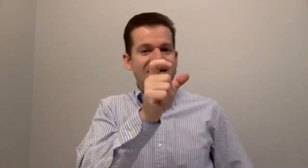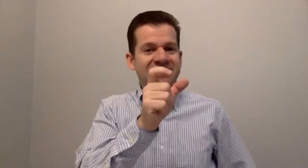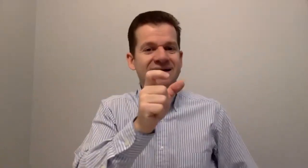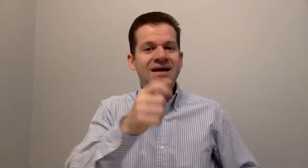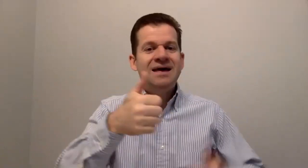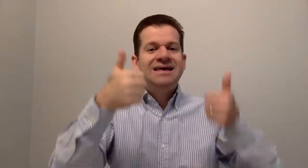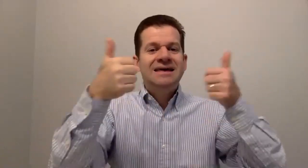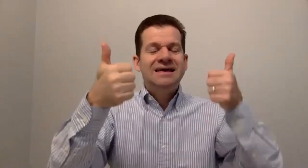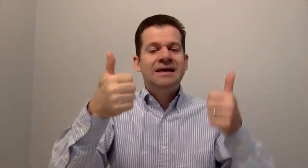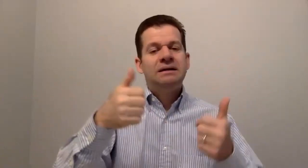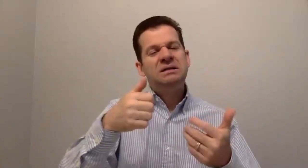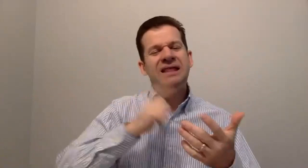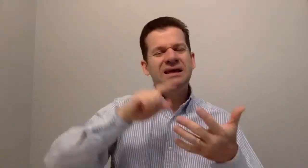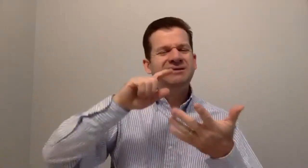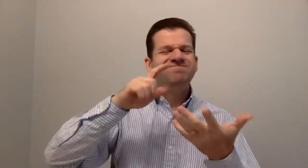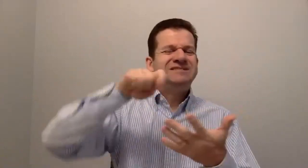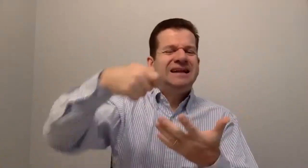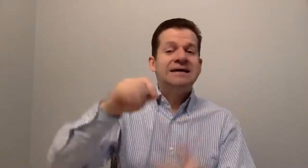palavra, tem sinais.